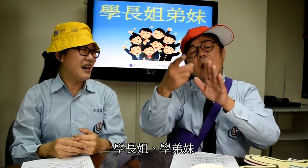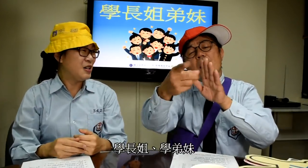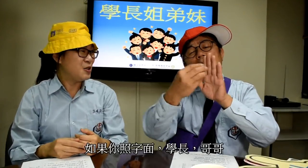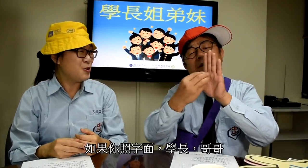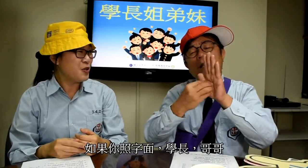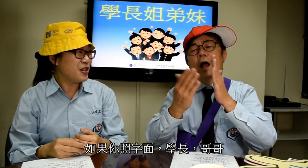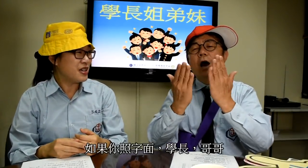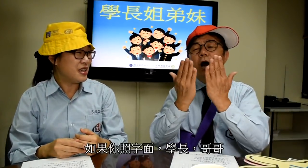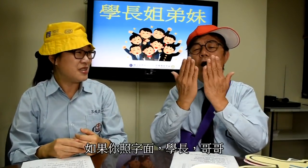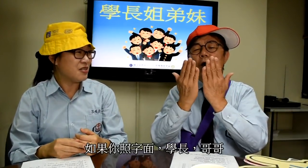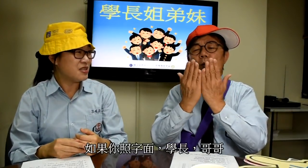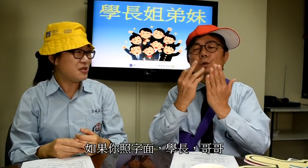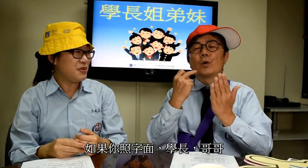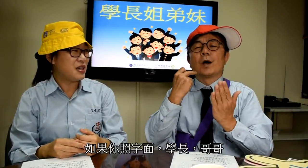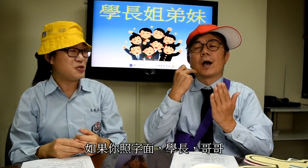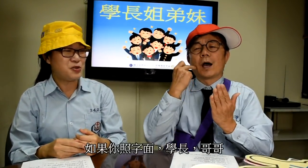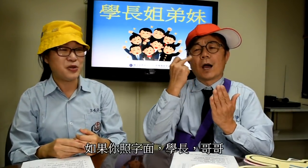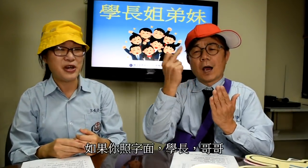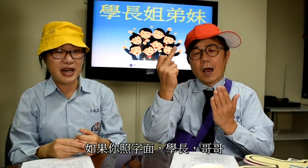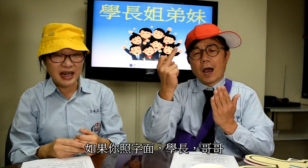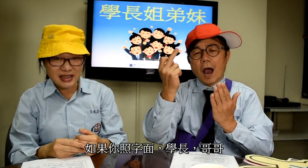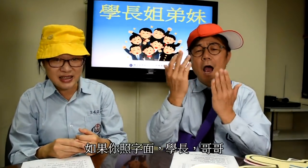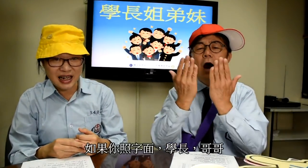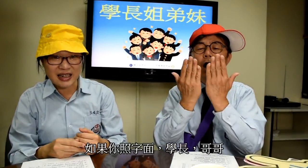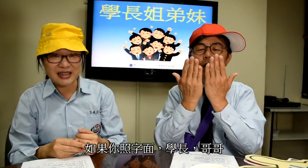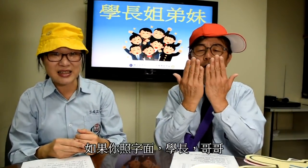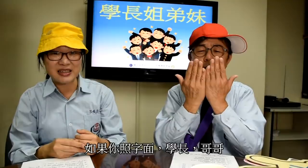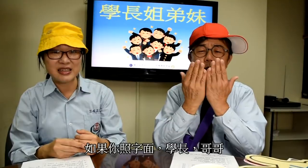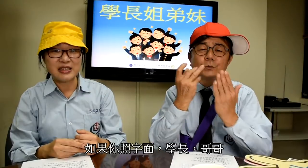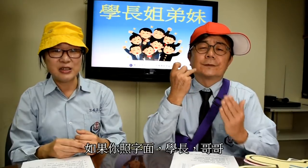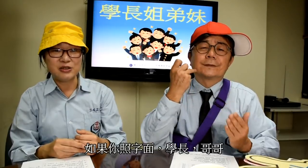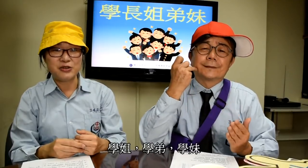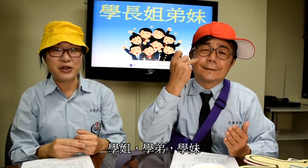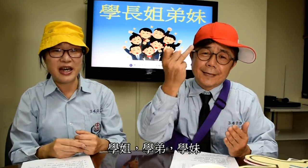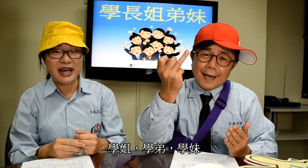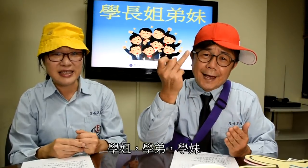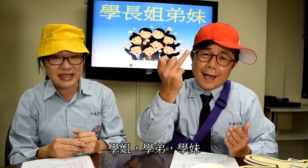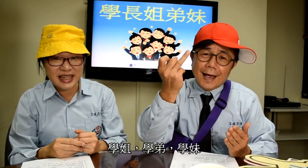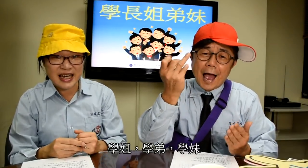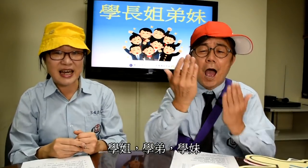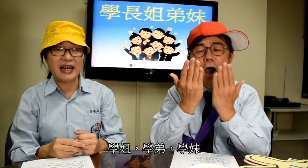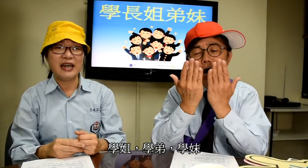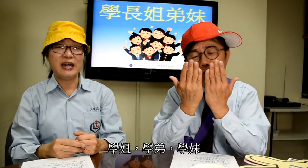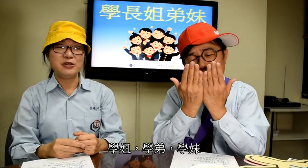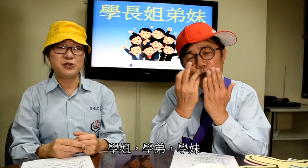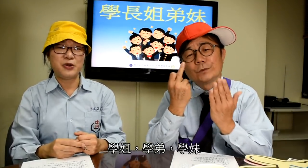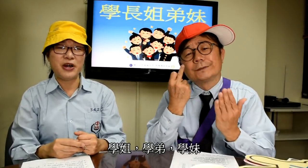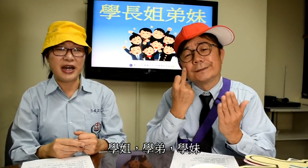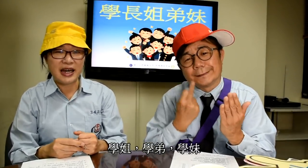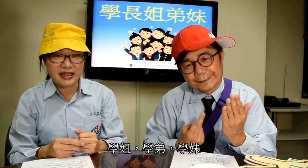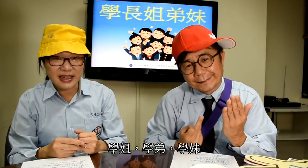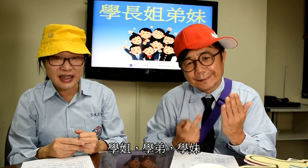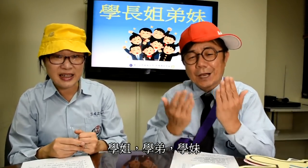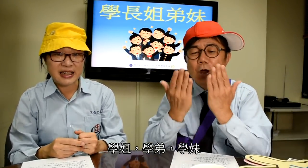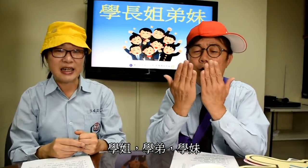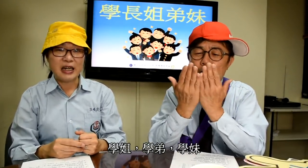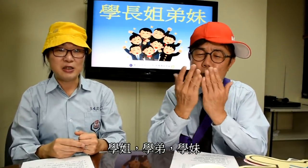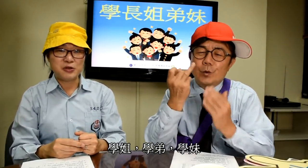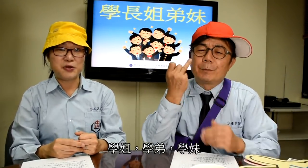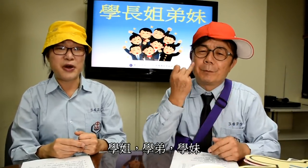如果你照字面，学长哥哥、学姐、学弟、学